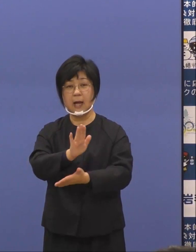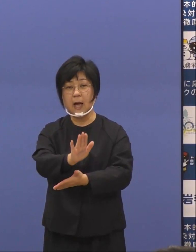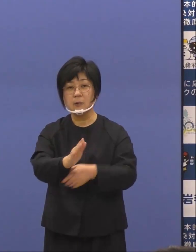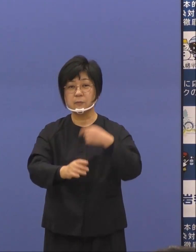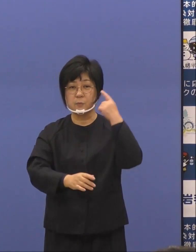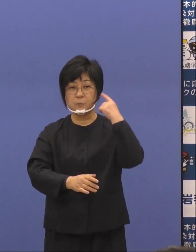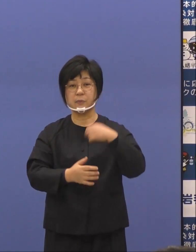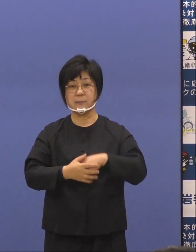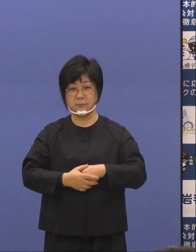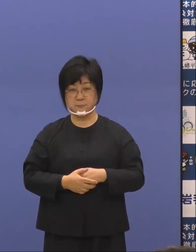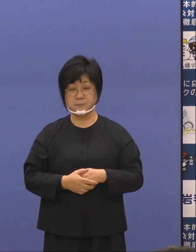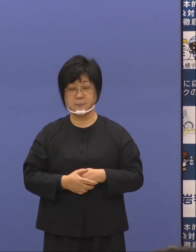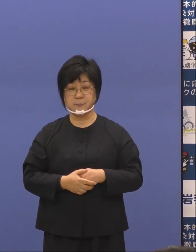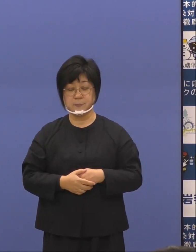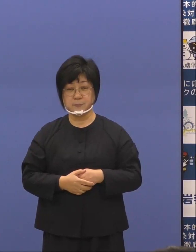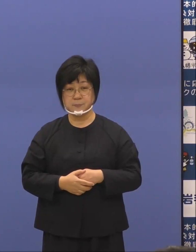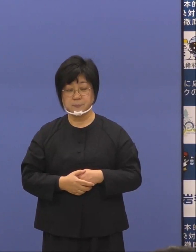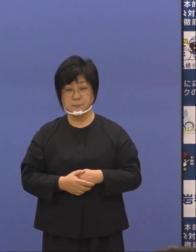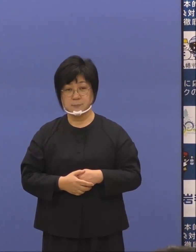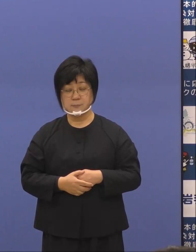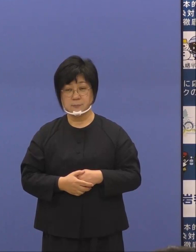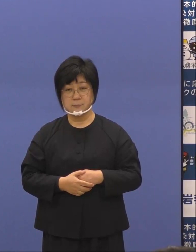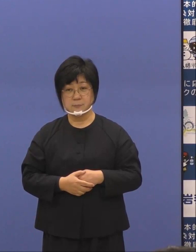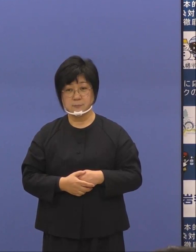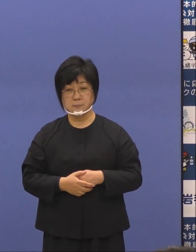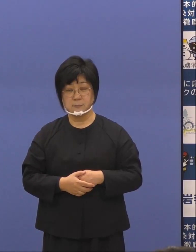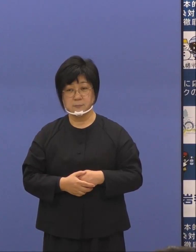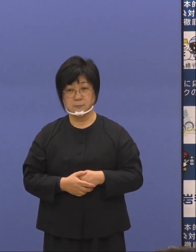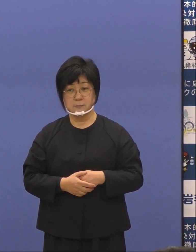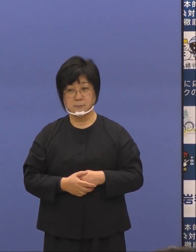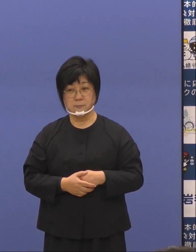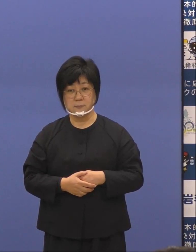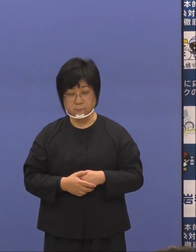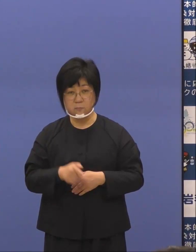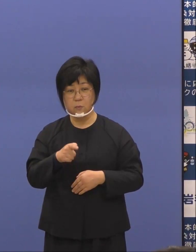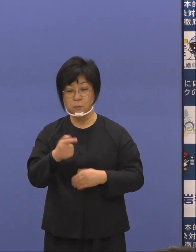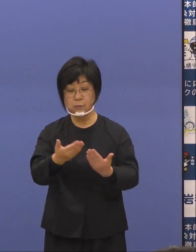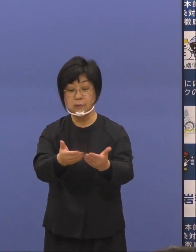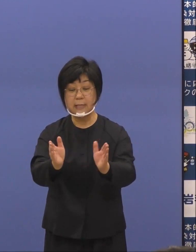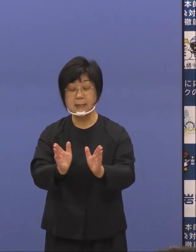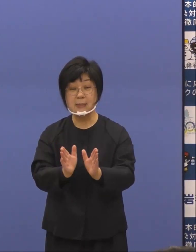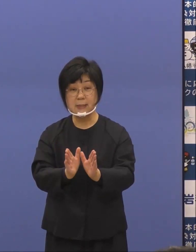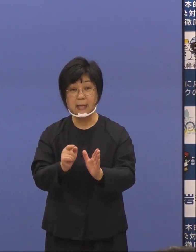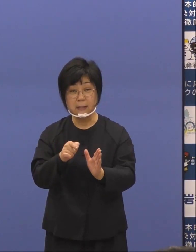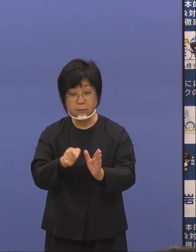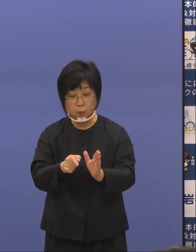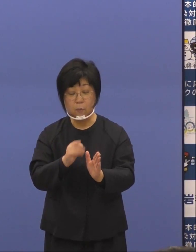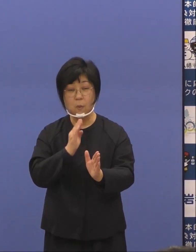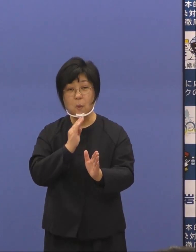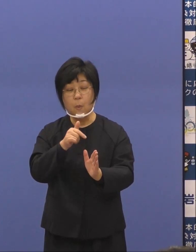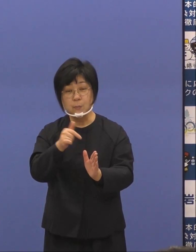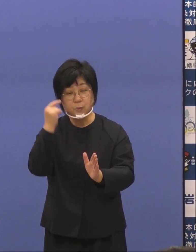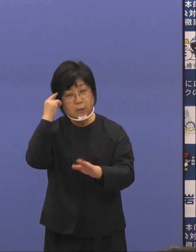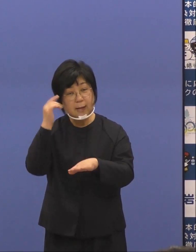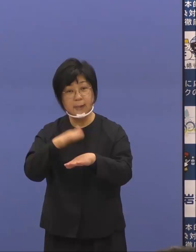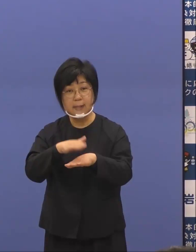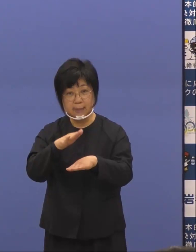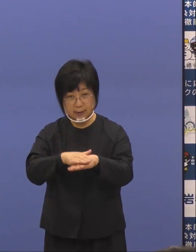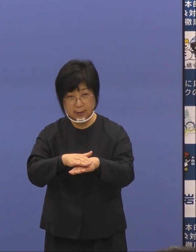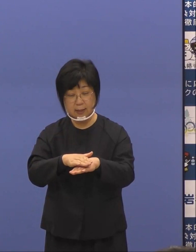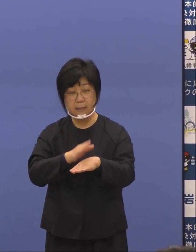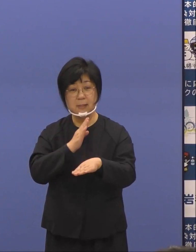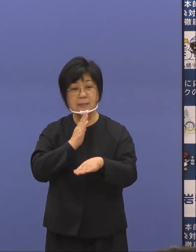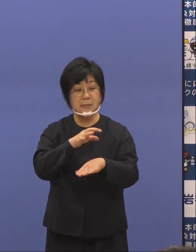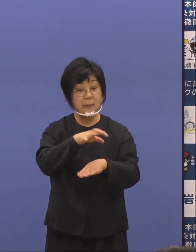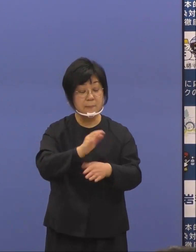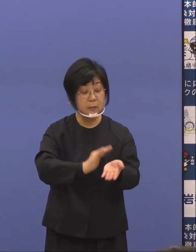でありますが、そういう団体の本部の考え方と現場の